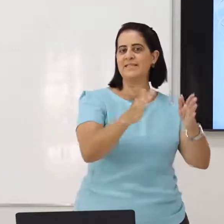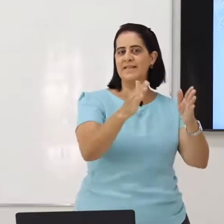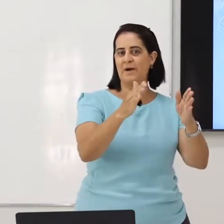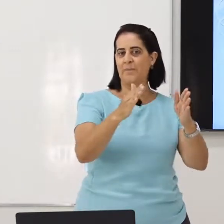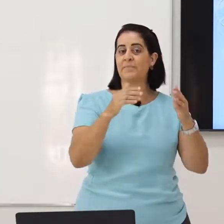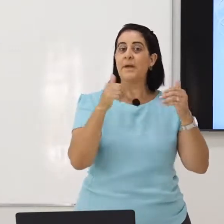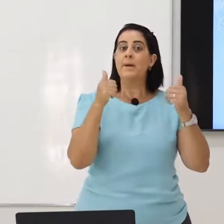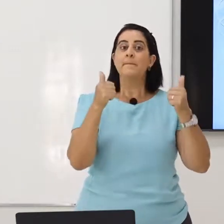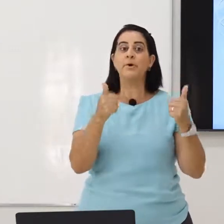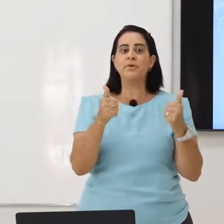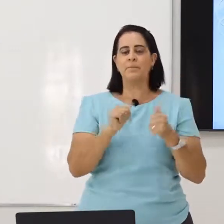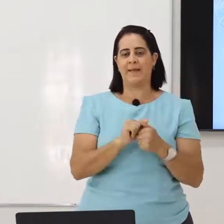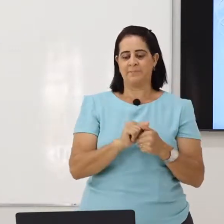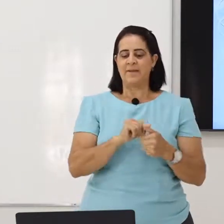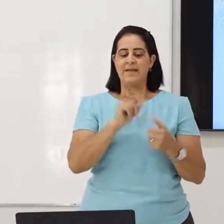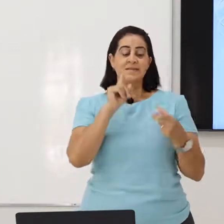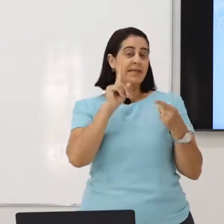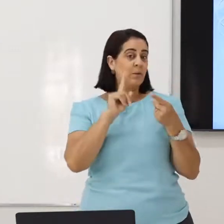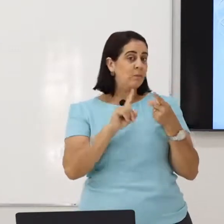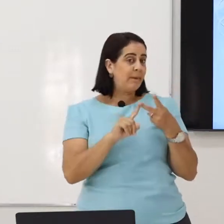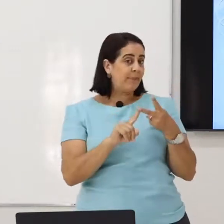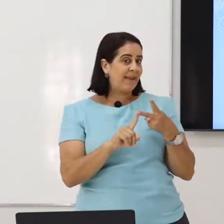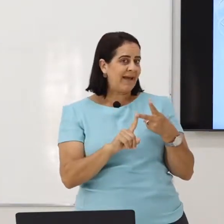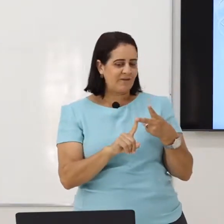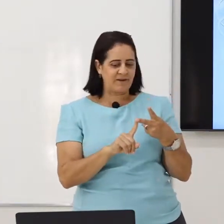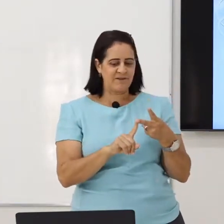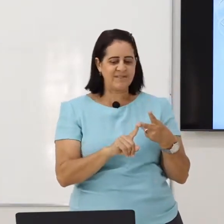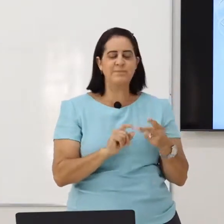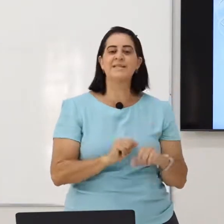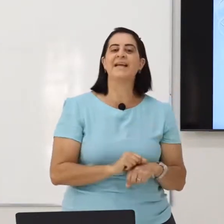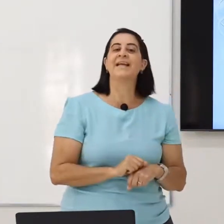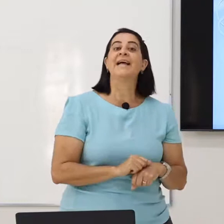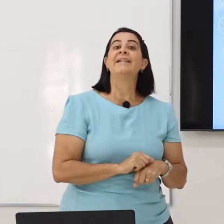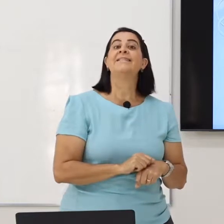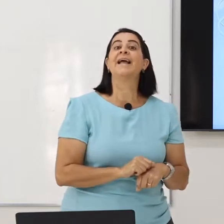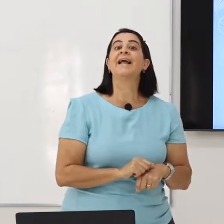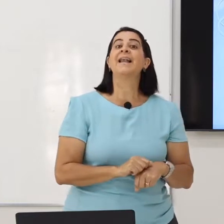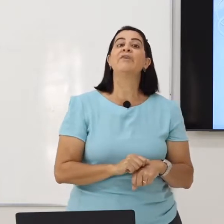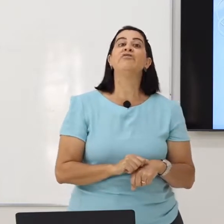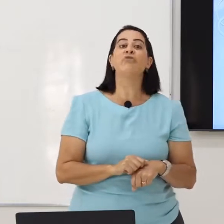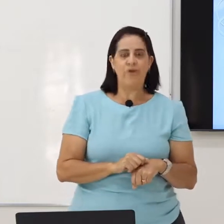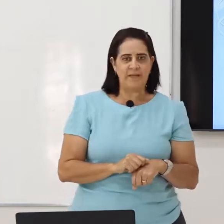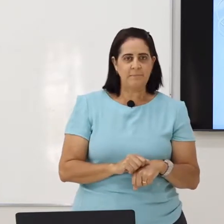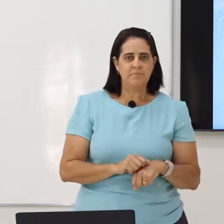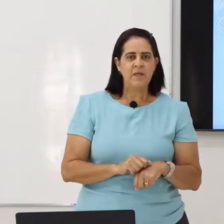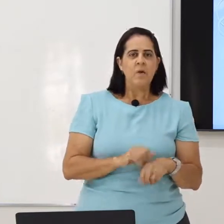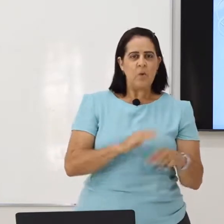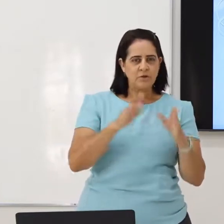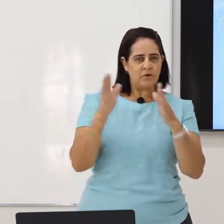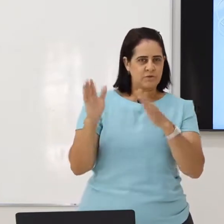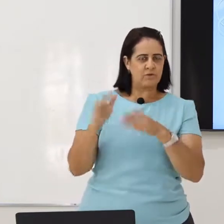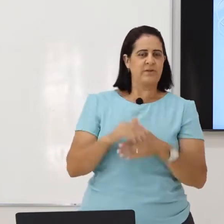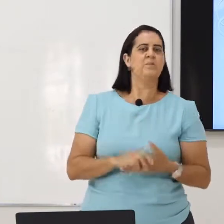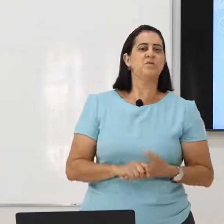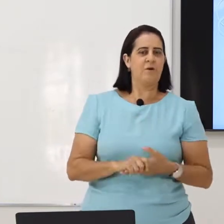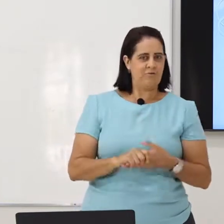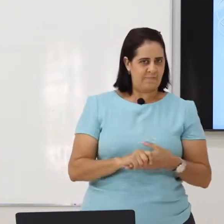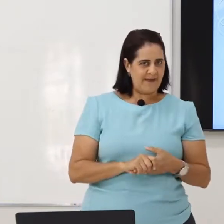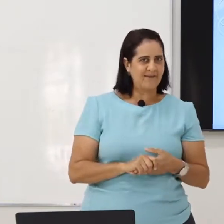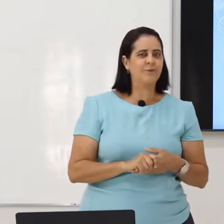sinal. Muito bem. Segunda palavra que nós temos aí, telefone. Quando nós estudamos o alfabeto,